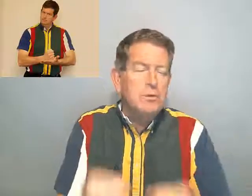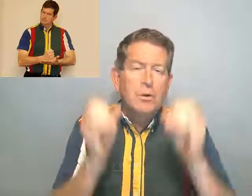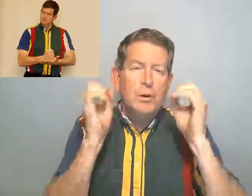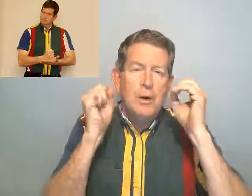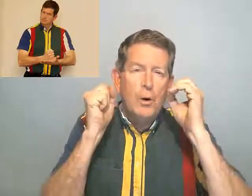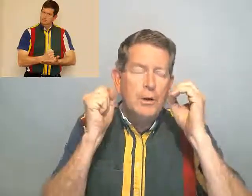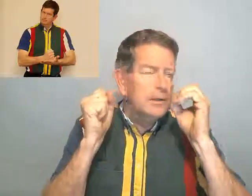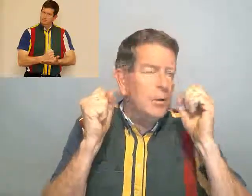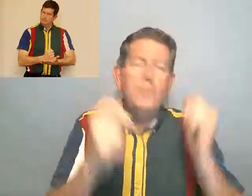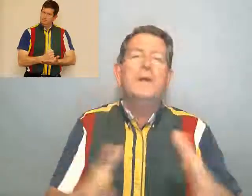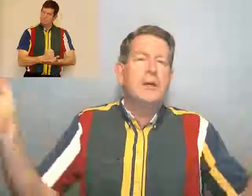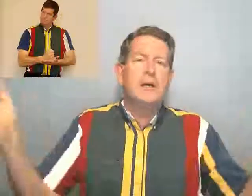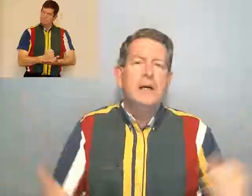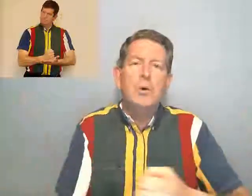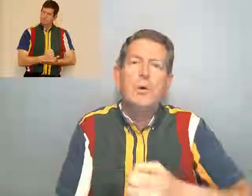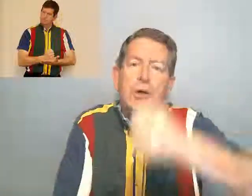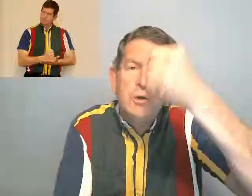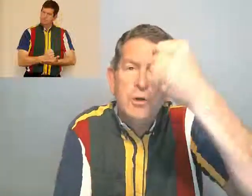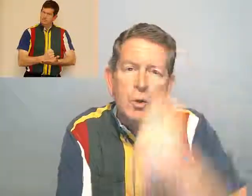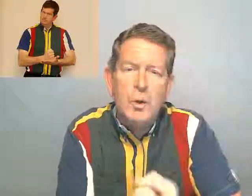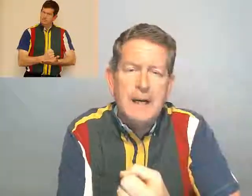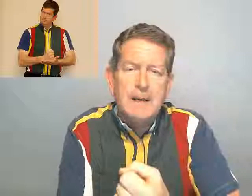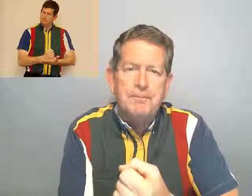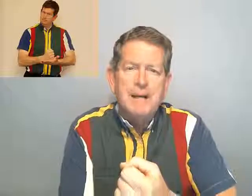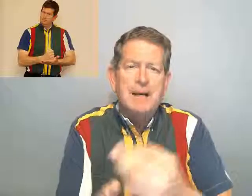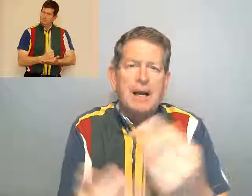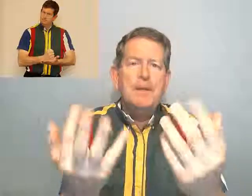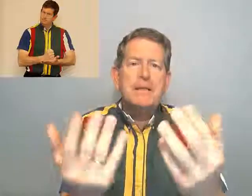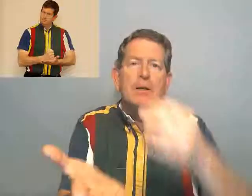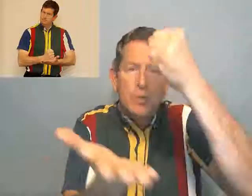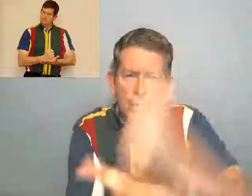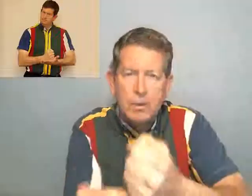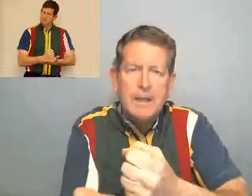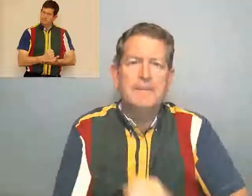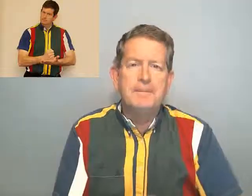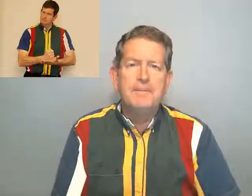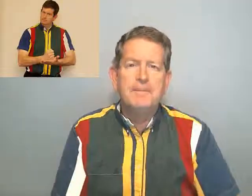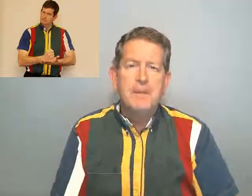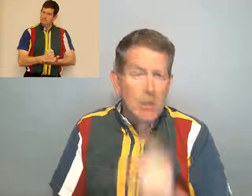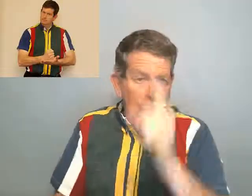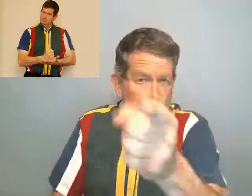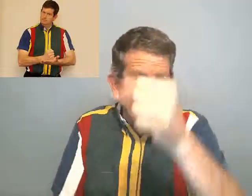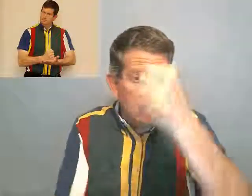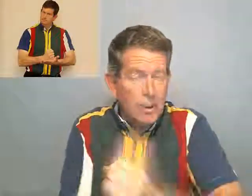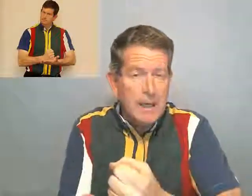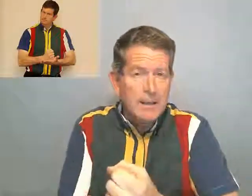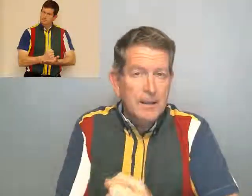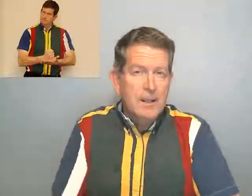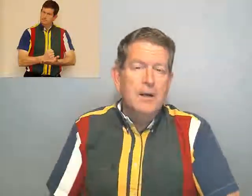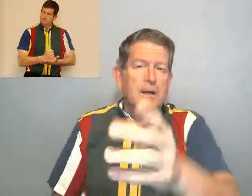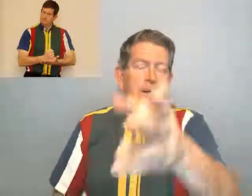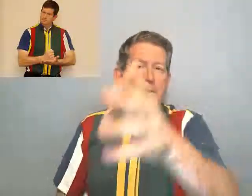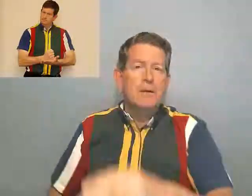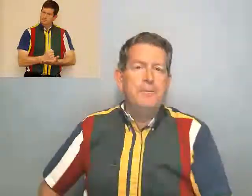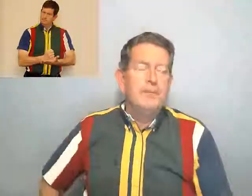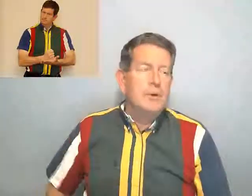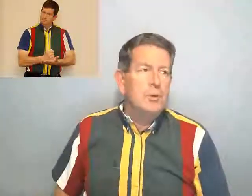en es obligé. Donc, tu dois. Répétez, tu dois. Tu dois. Je vais